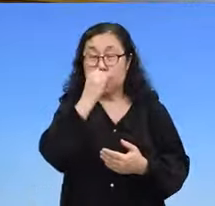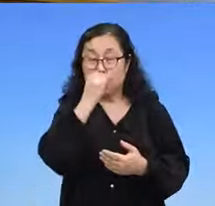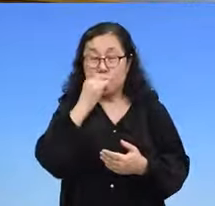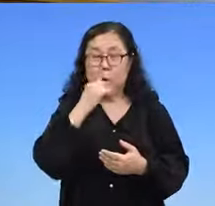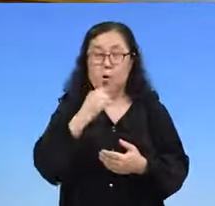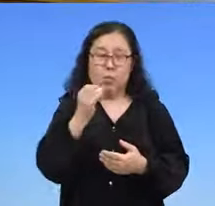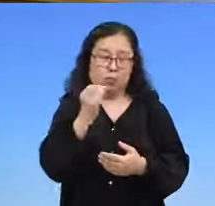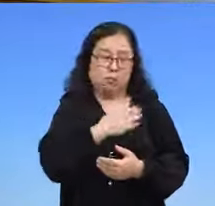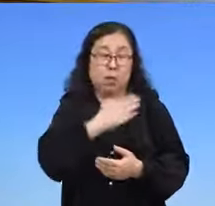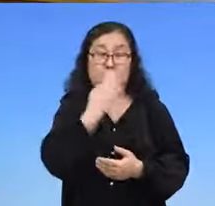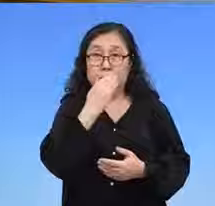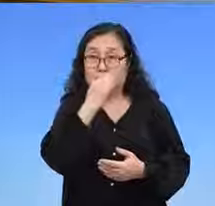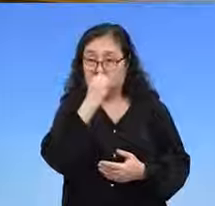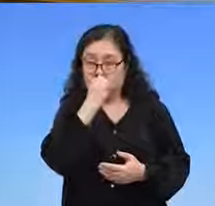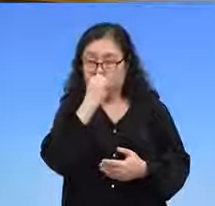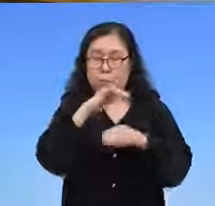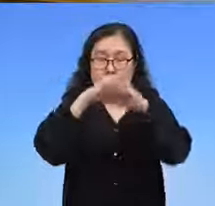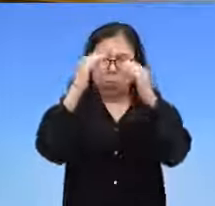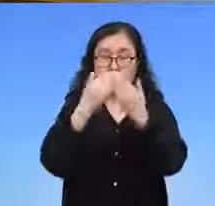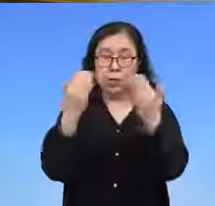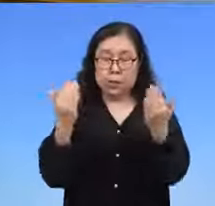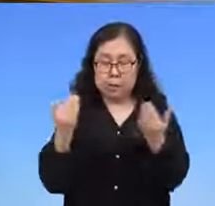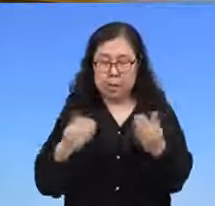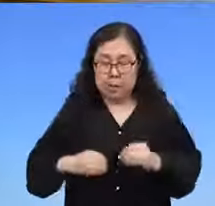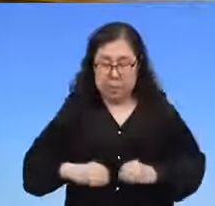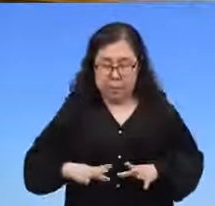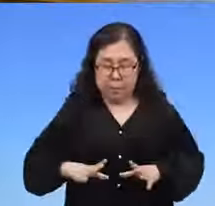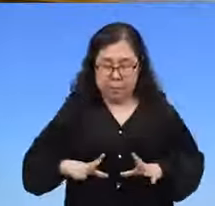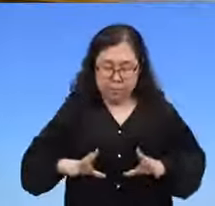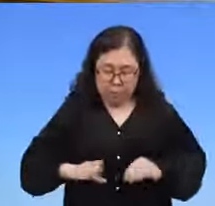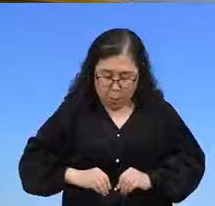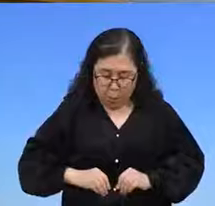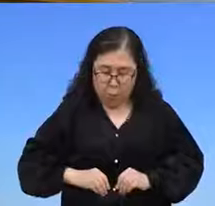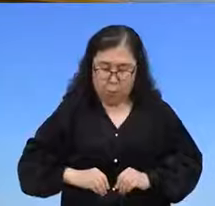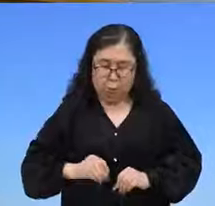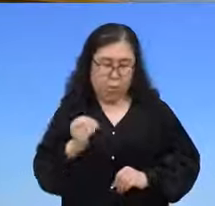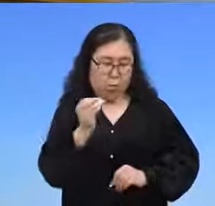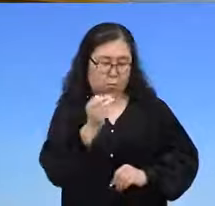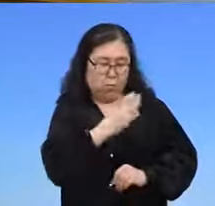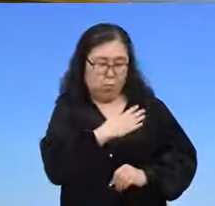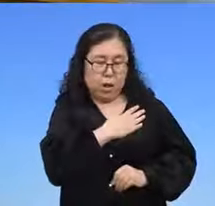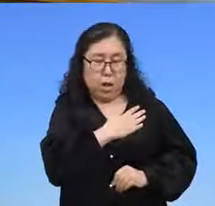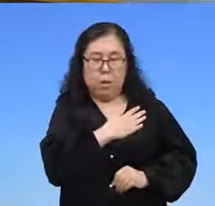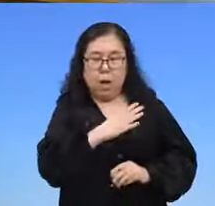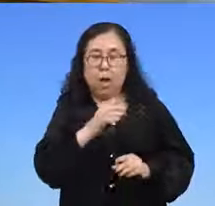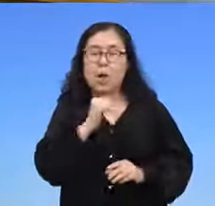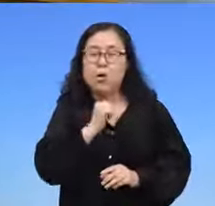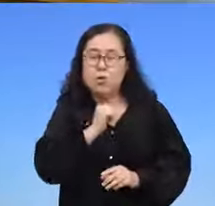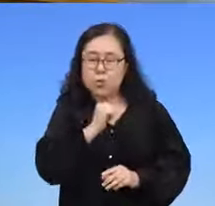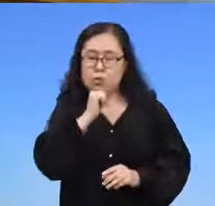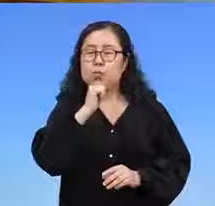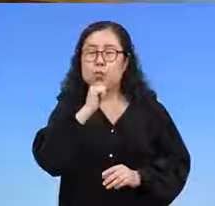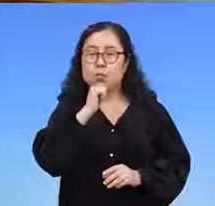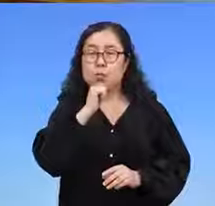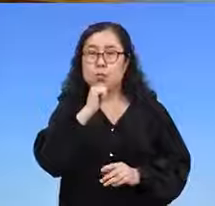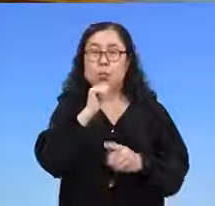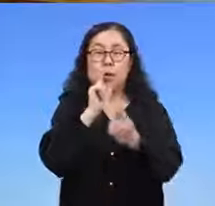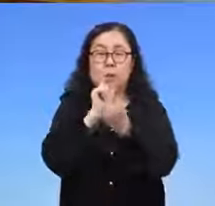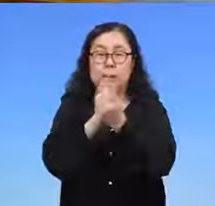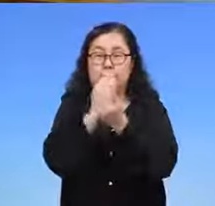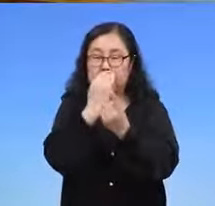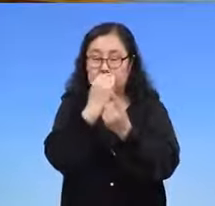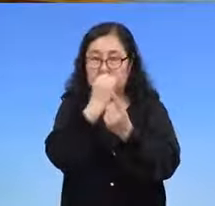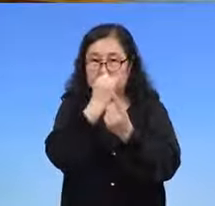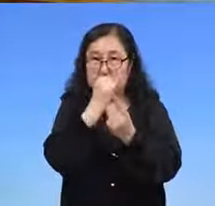알고 풍부에 처할 줄도 알아. 모든 이 일 곧 배부름과 배고픔과 풍부와 궁핍에도 처할 줄 아는 일체의